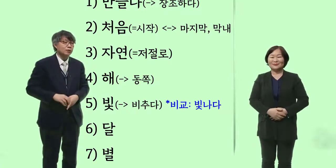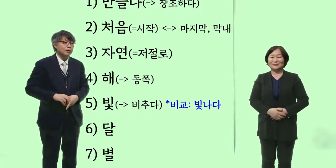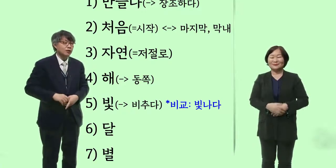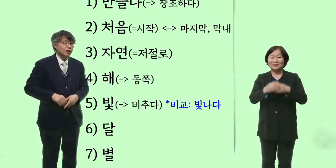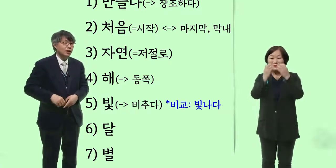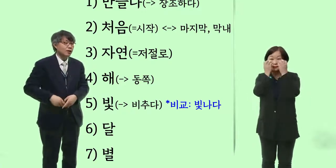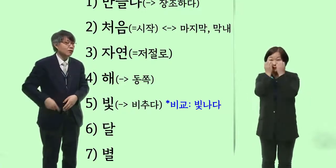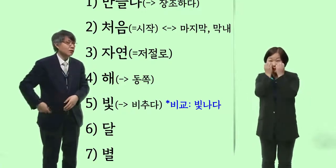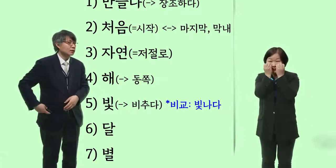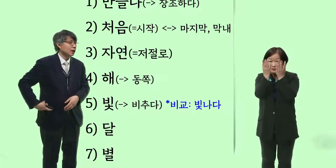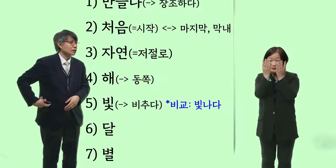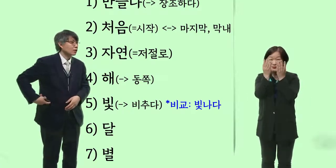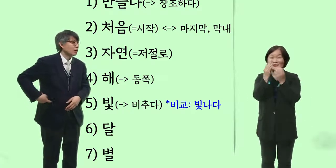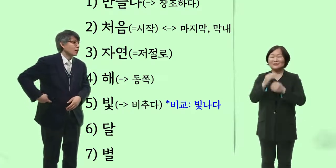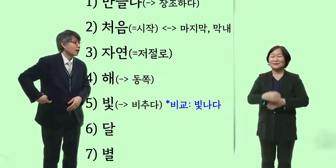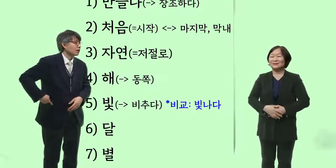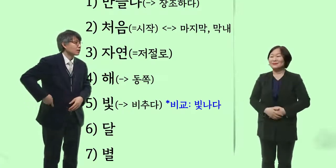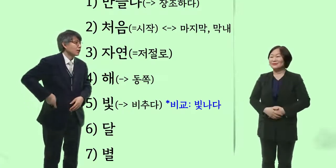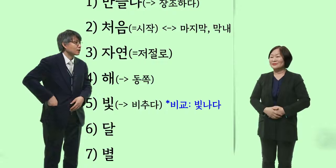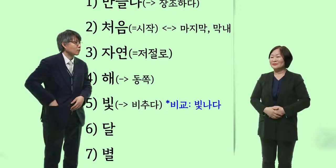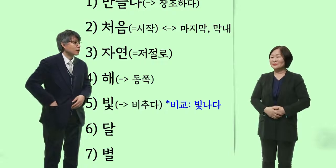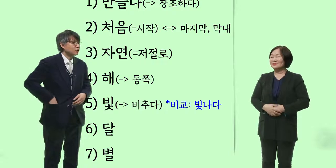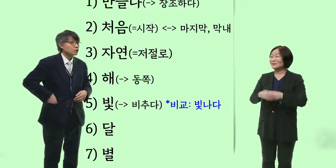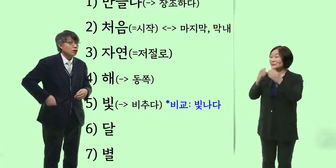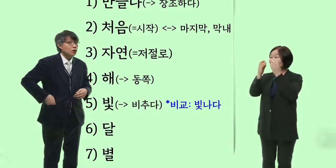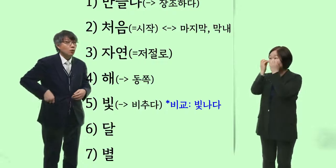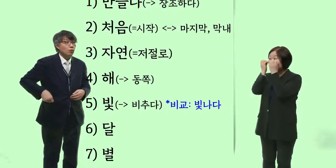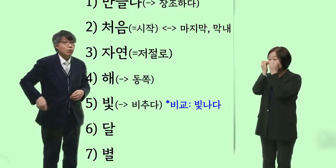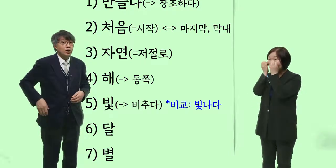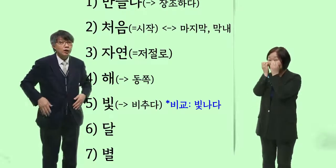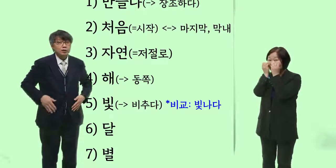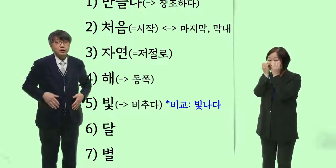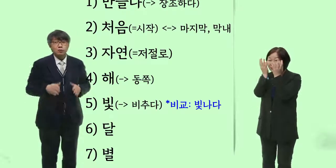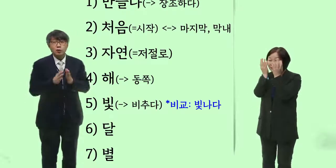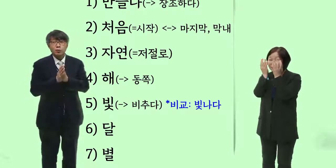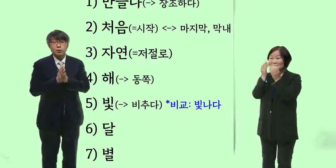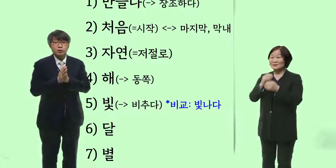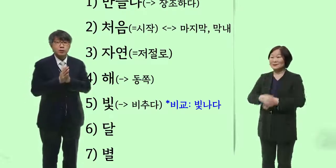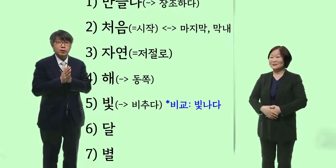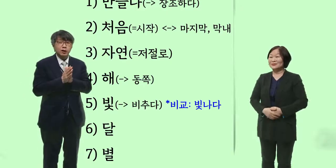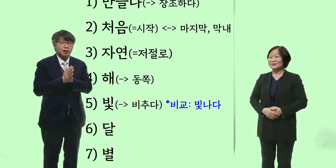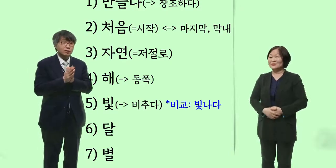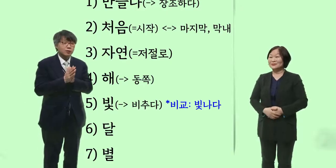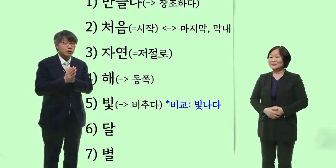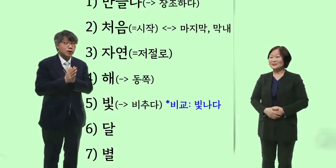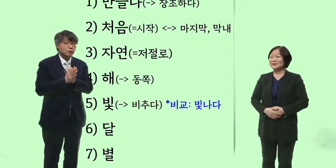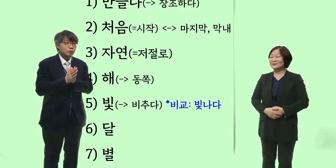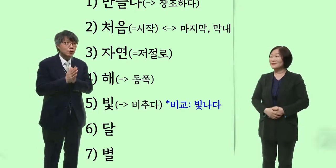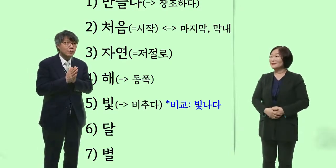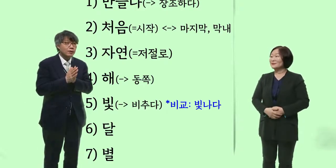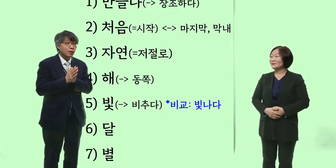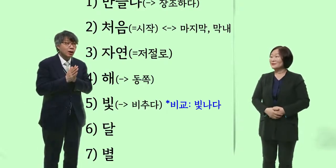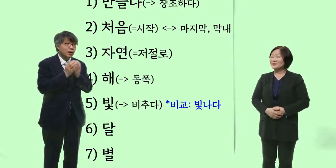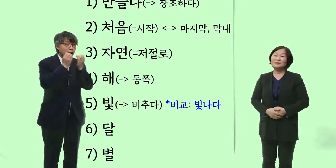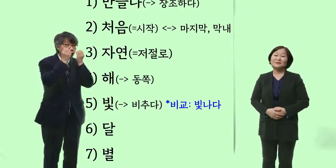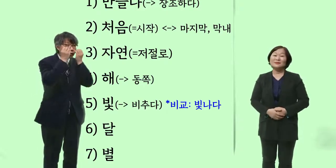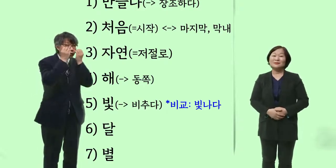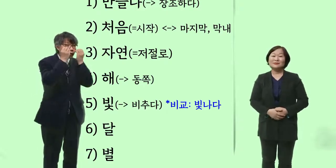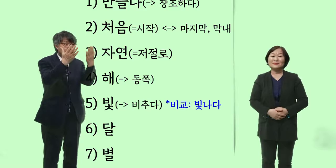새롭다는 어떻게 할까요? 자, 새롭다. 자, 새롭다는 우리가 보통은 새롭다를 어떻게 하냐면 눈앞에서 뭔가 이렇게 탁